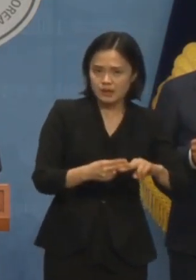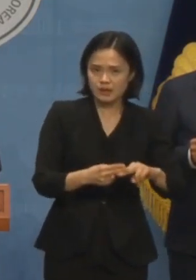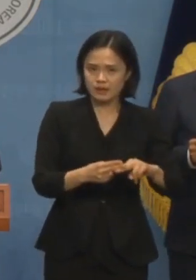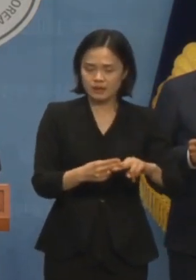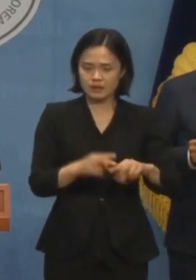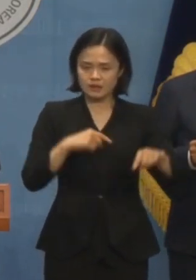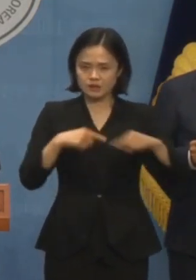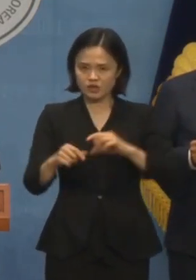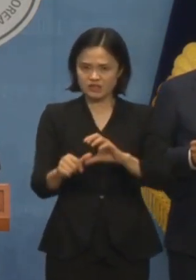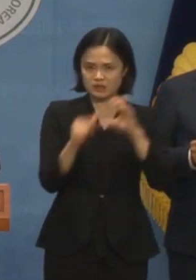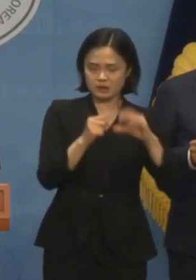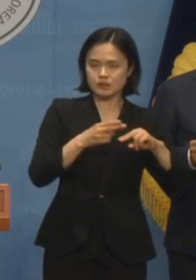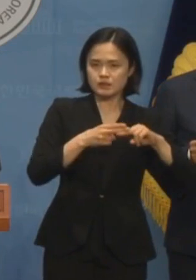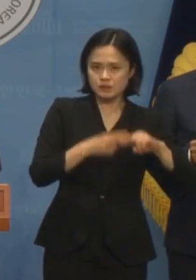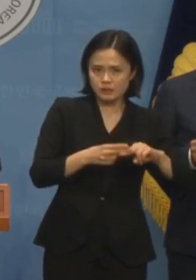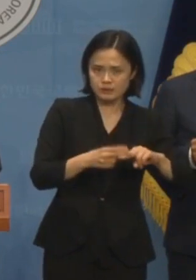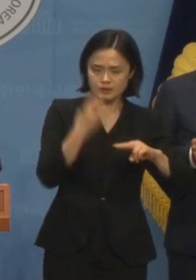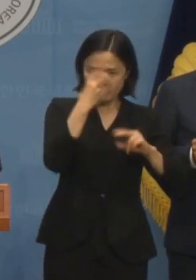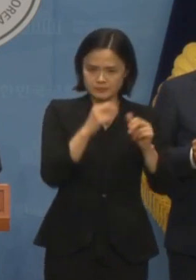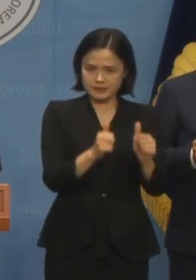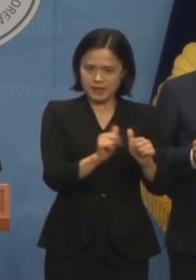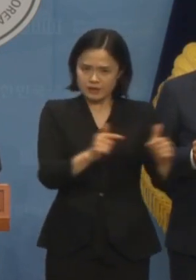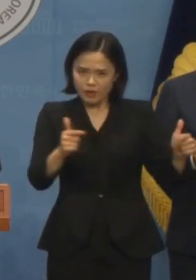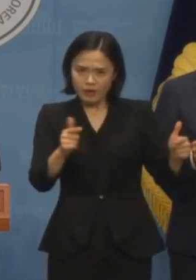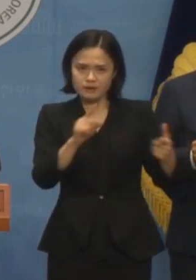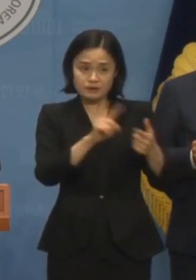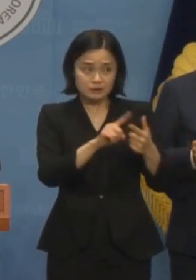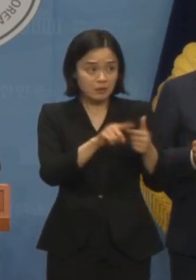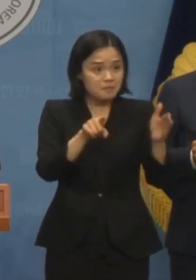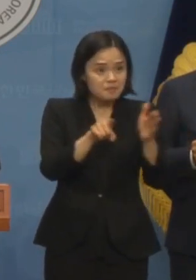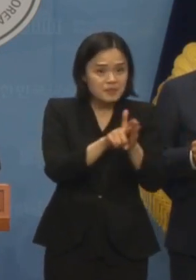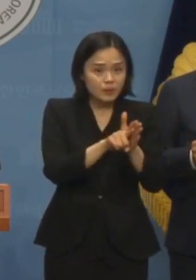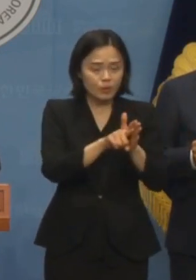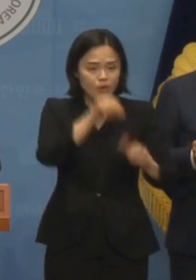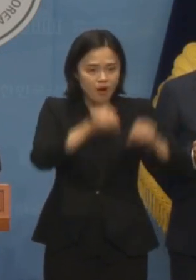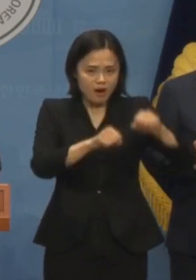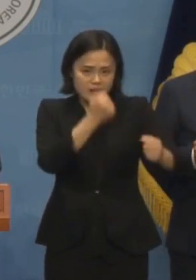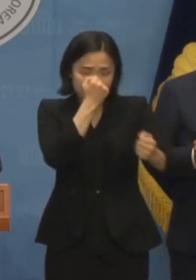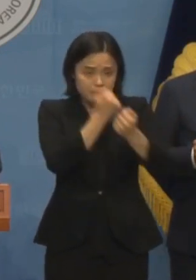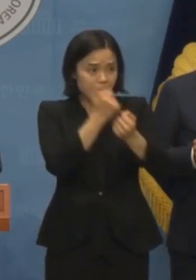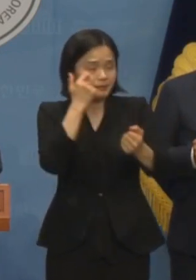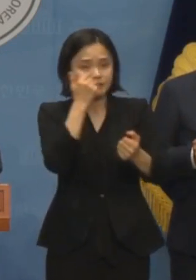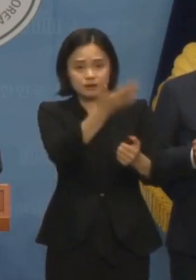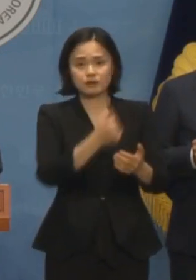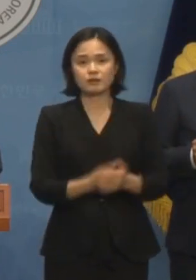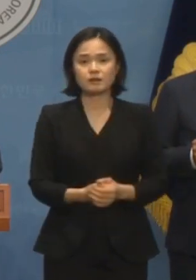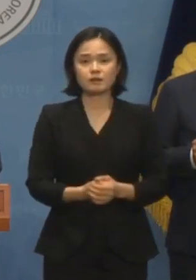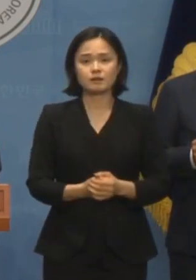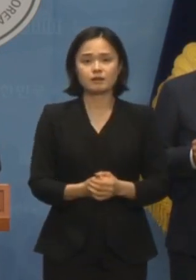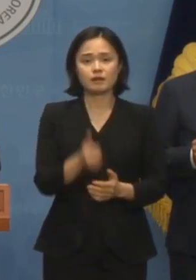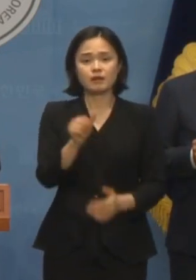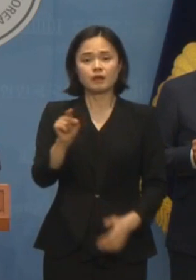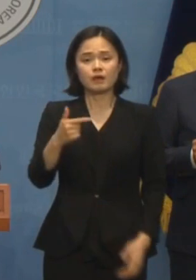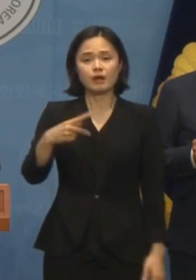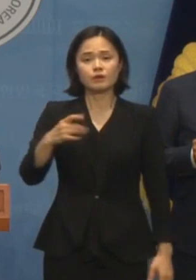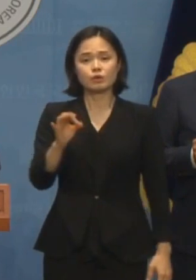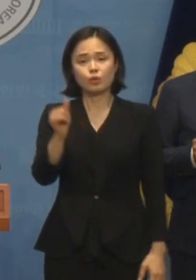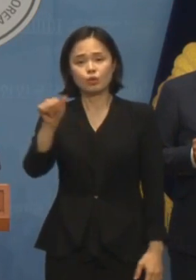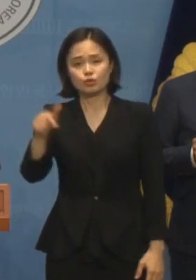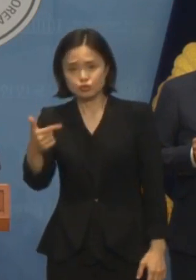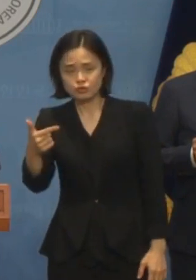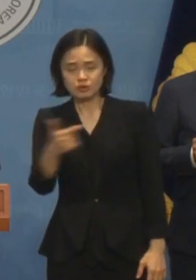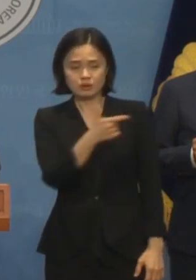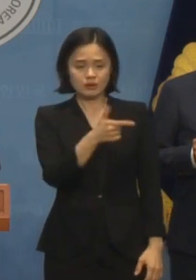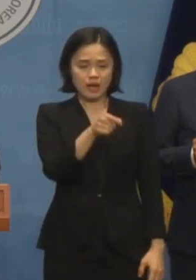대한 믿음을 바탕으로 한 것입니까? 아니면 한동훈, 나경원 당대표 후보